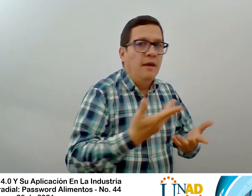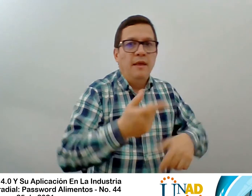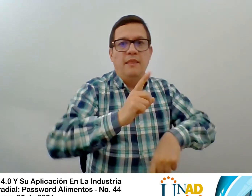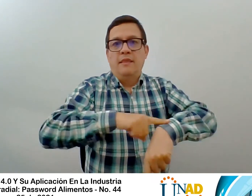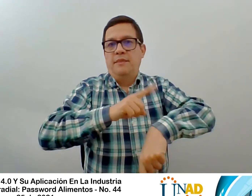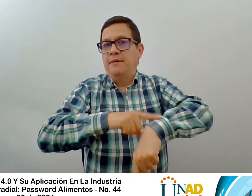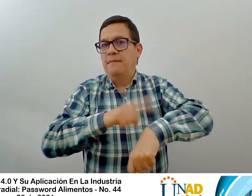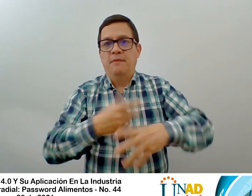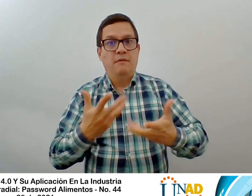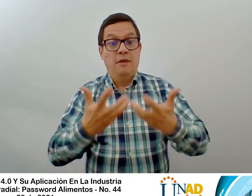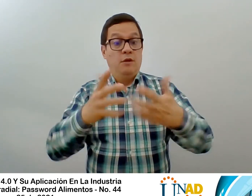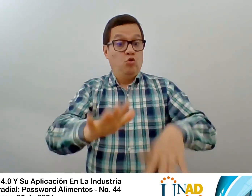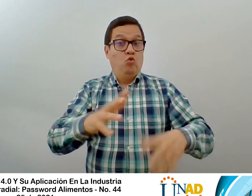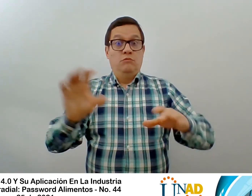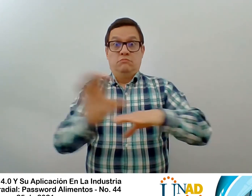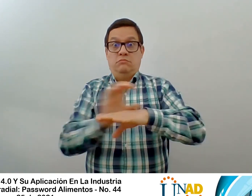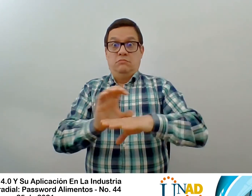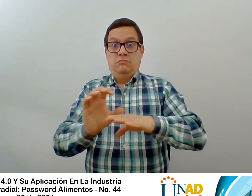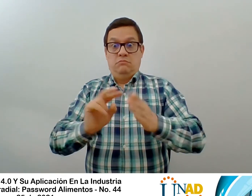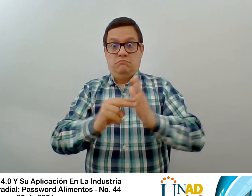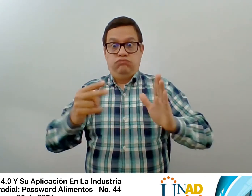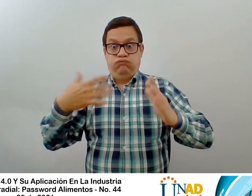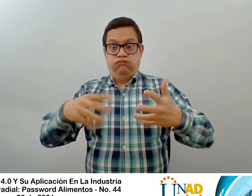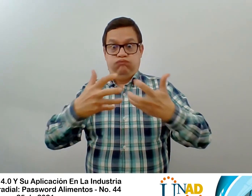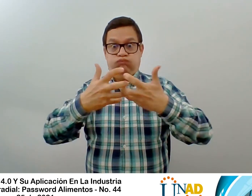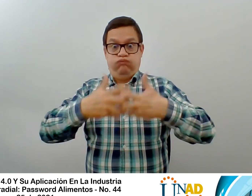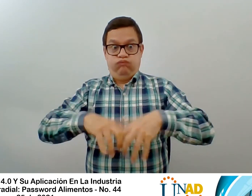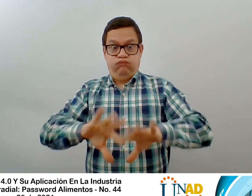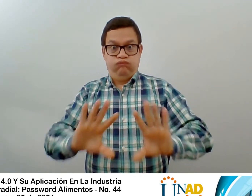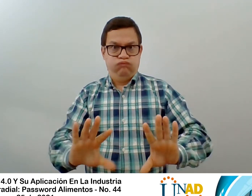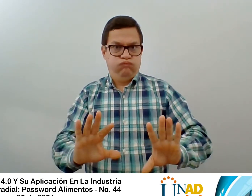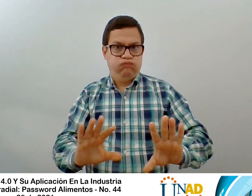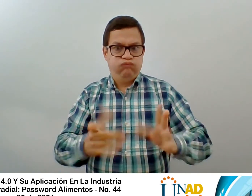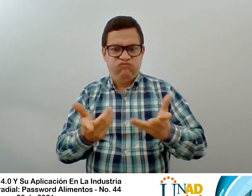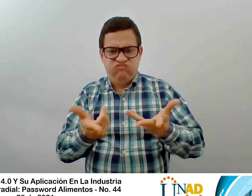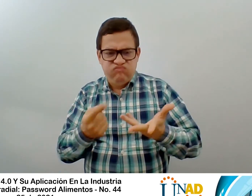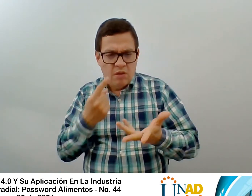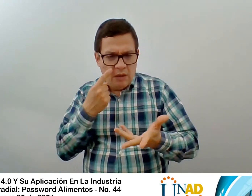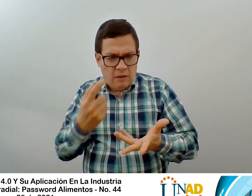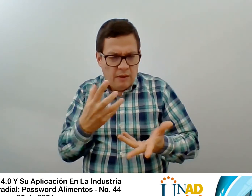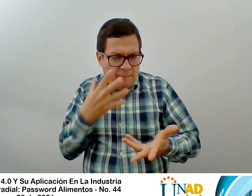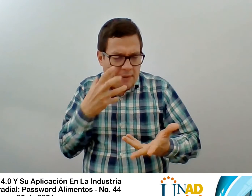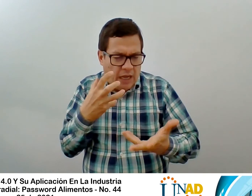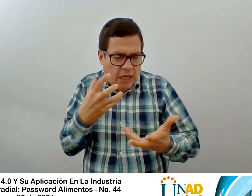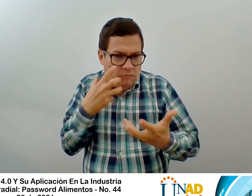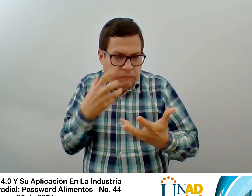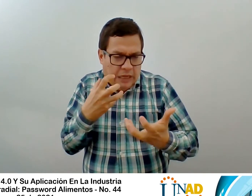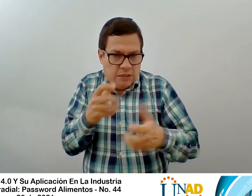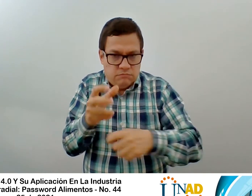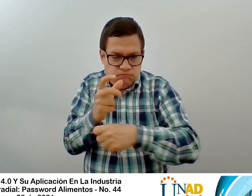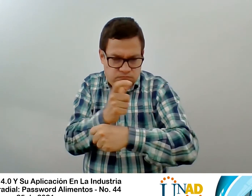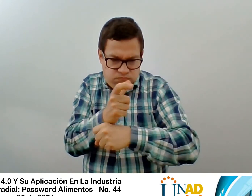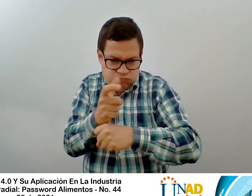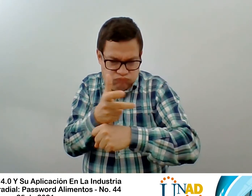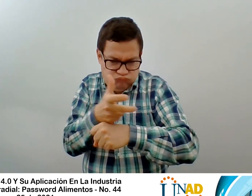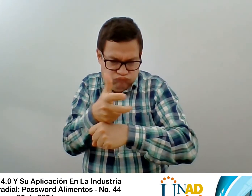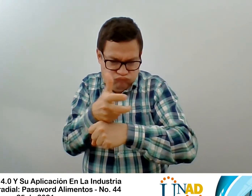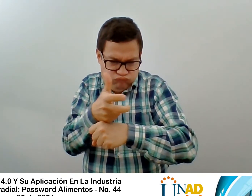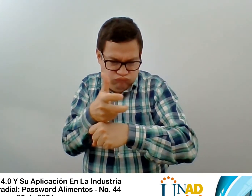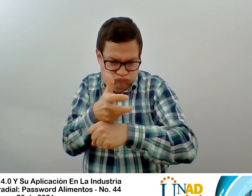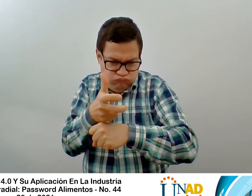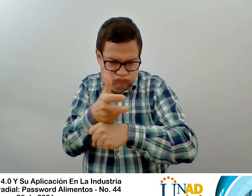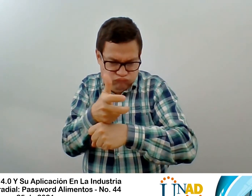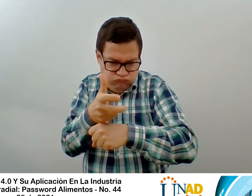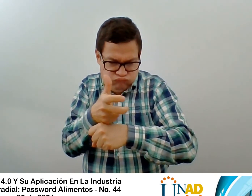muy mecánica en estos momentos. También podríamos tener técnicas analíticas como espectroscopía de masas de alta